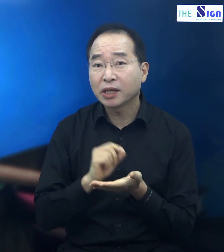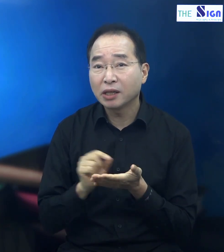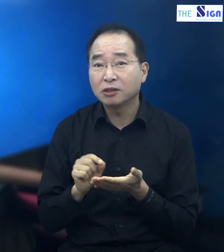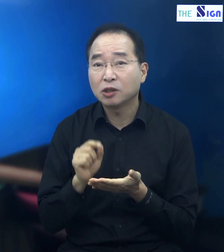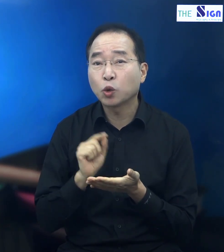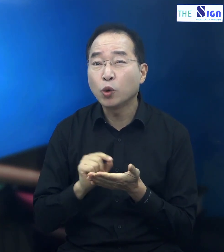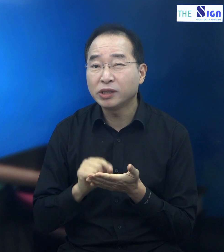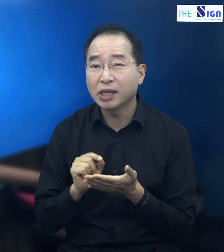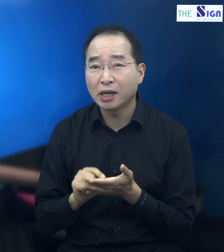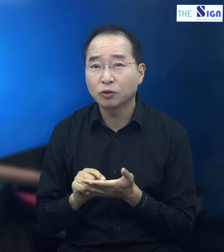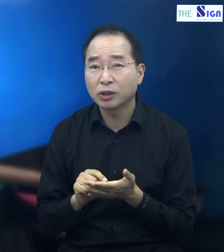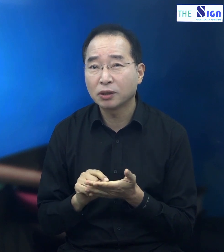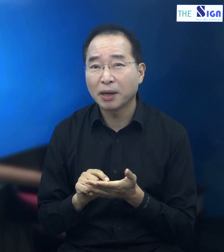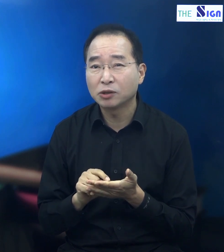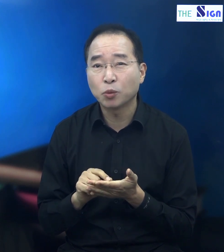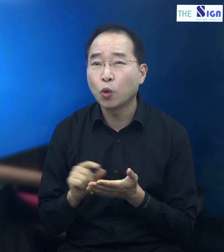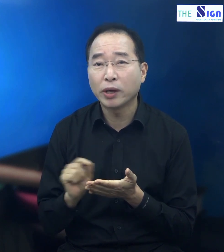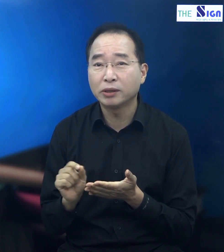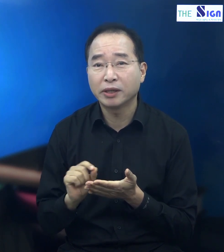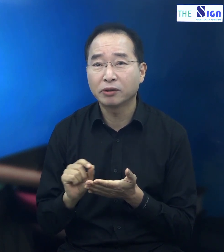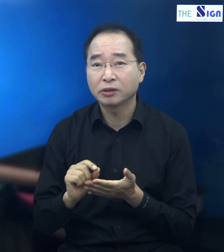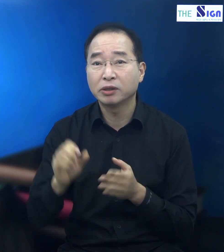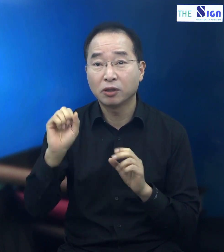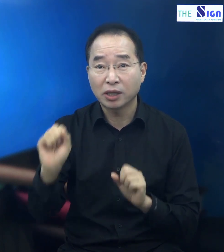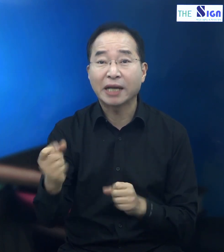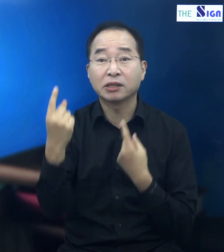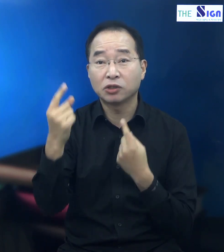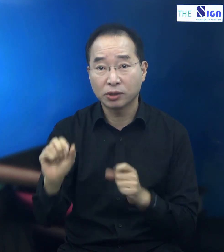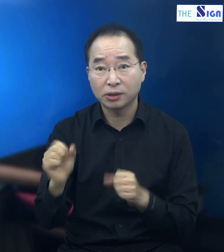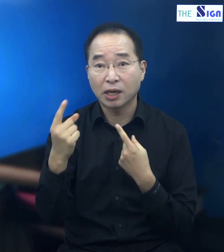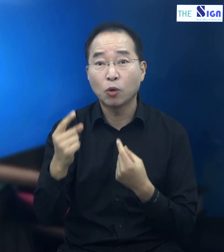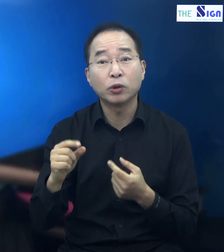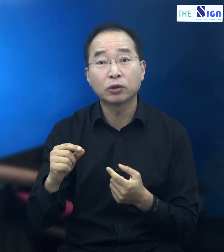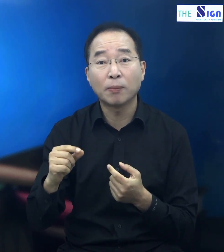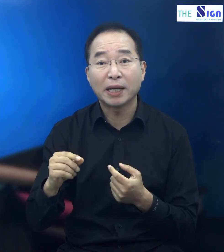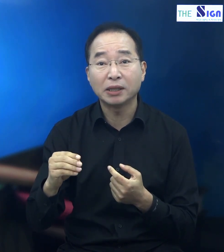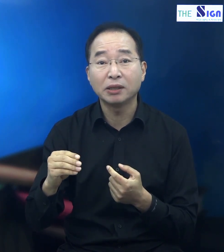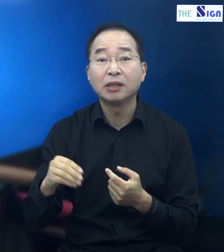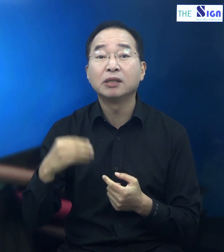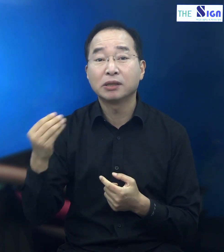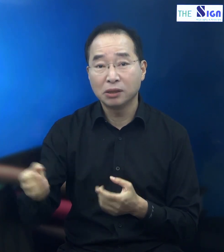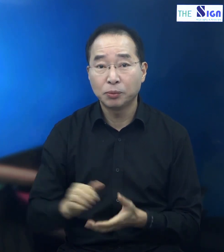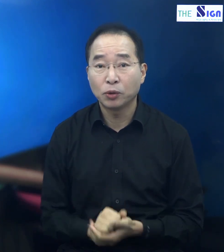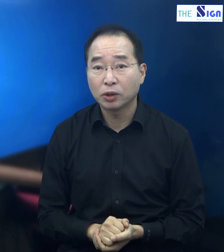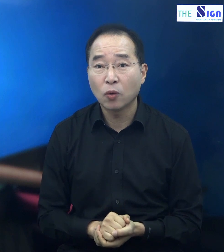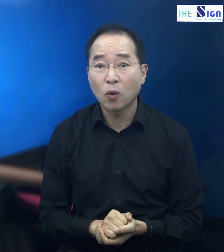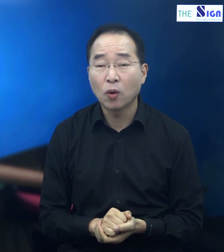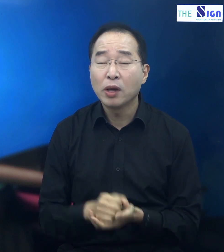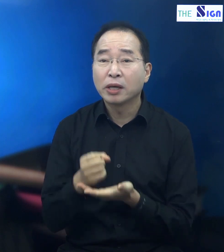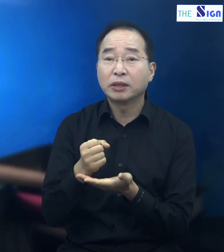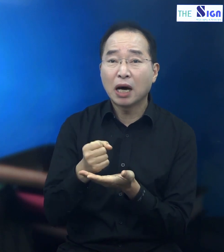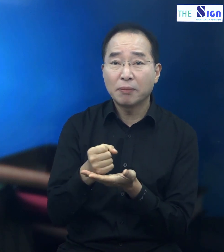책에는 이제 동시에라고 했기 때문에 좀 오해를 해요. 그래서 이거는 같은 처지다가 오히려 더 많이 쓰는 표현이고, 그